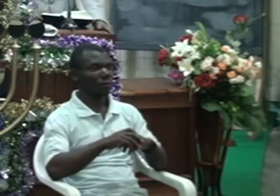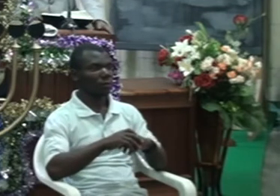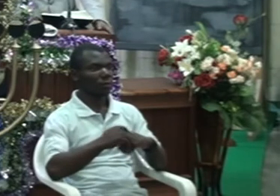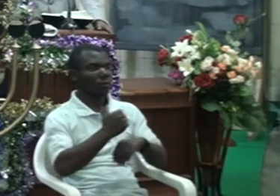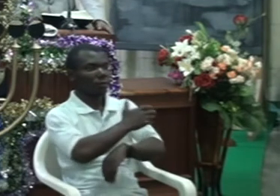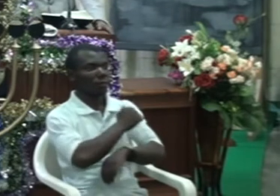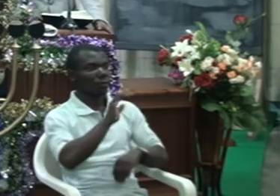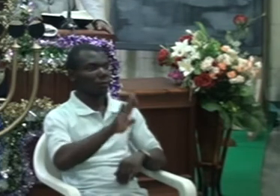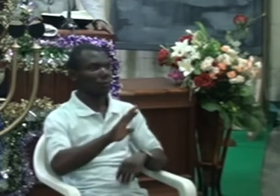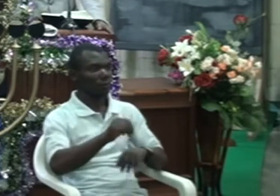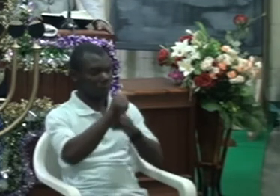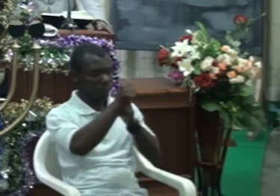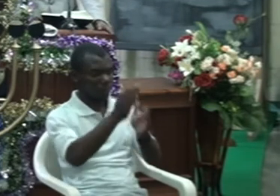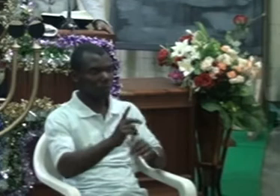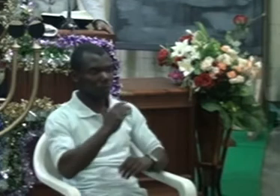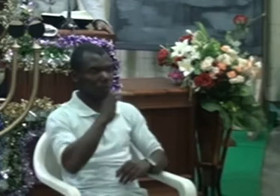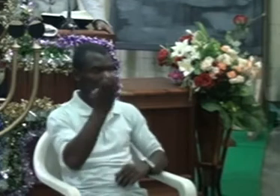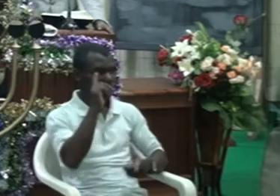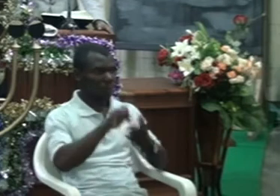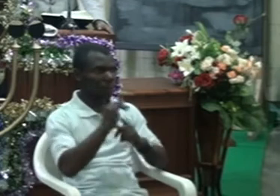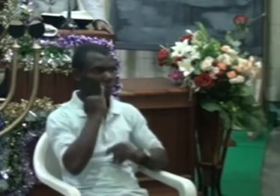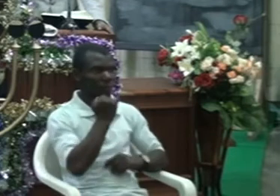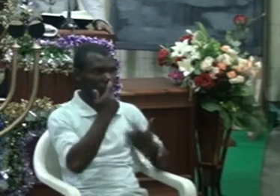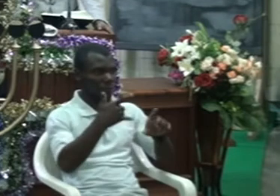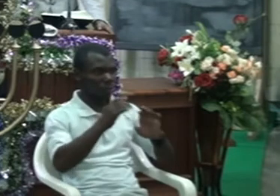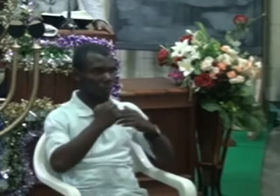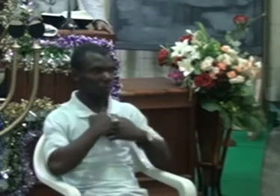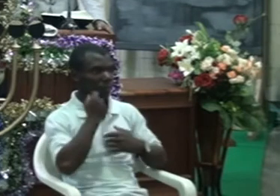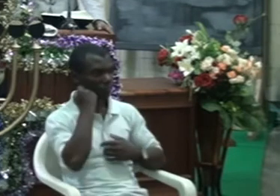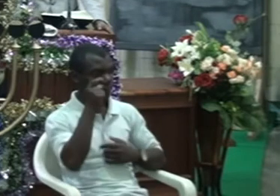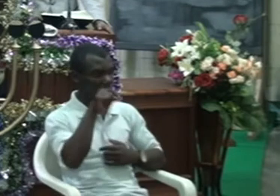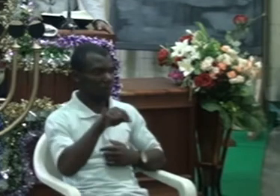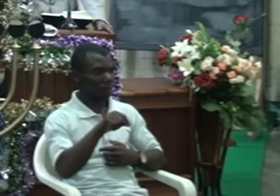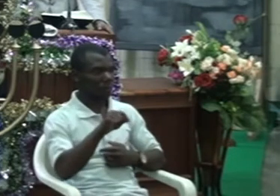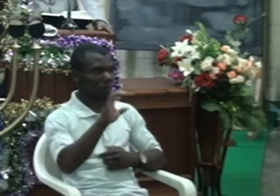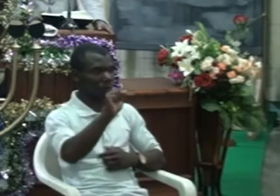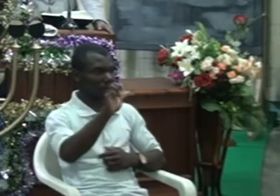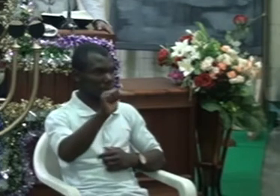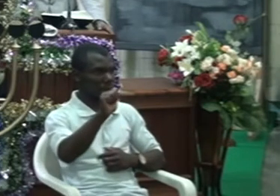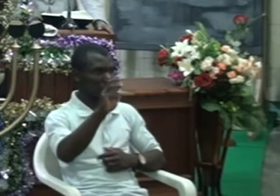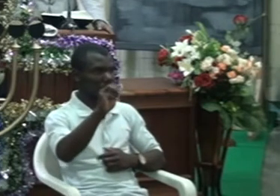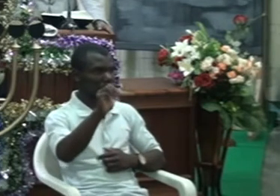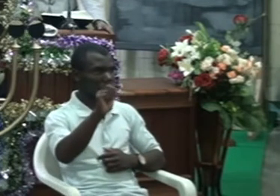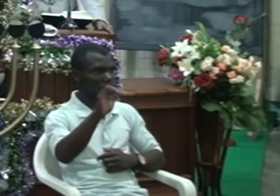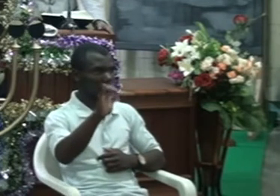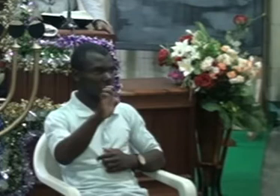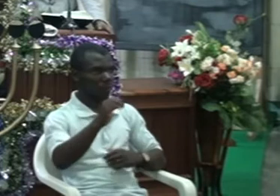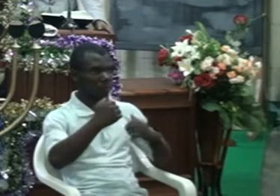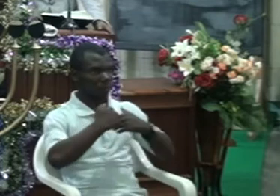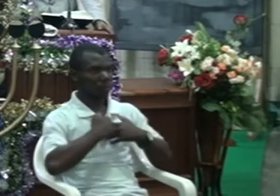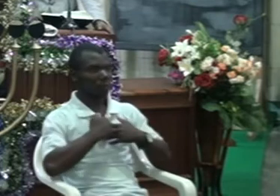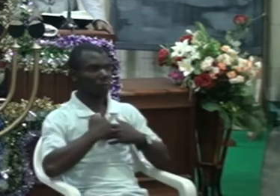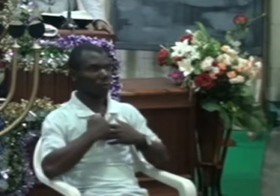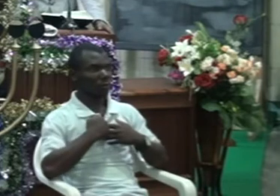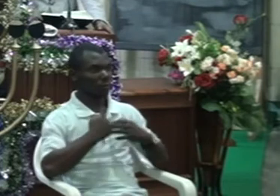Nao mitume waliokuwa Yerusalema waliposikia ya kwamba Samaria imekubali neno la Mungu wakatuma Petro na